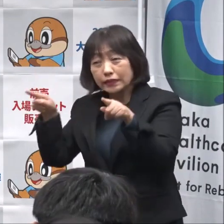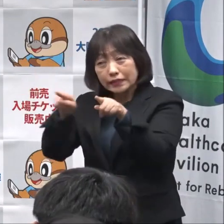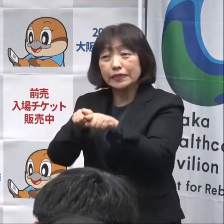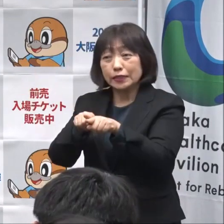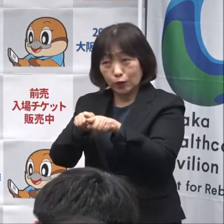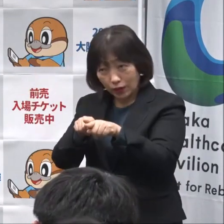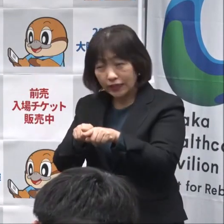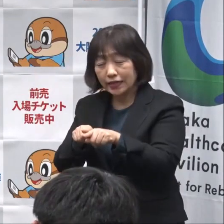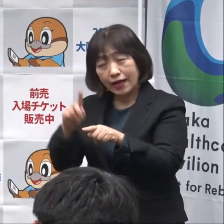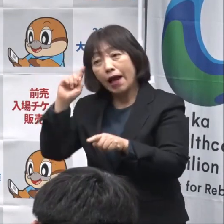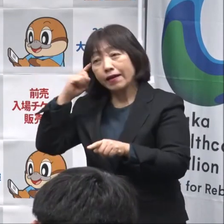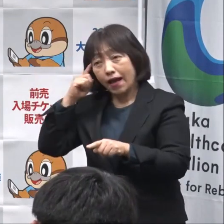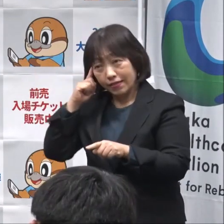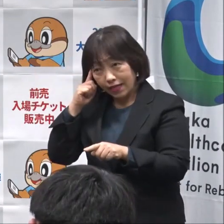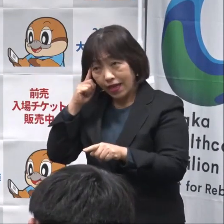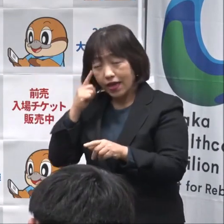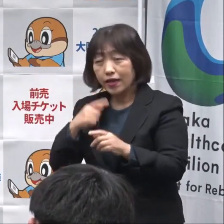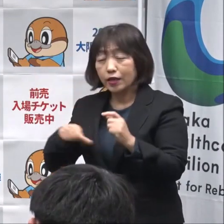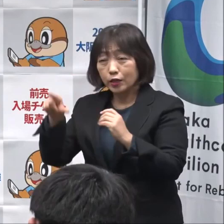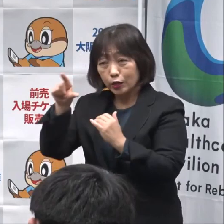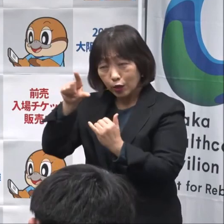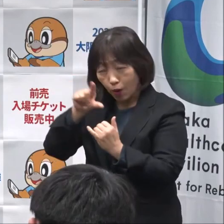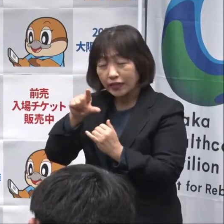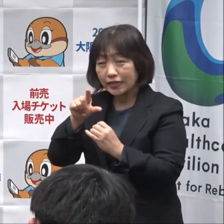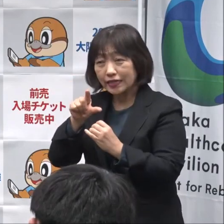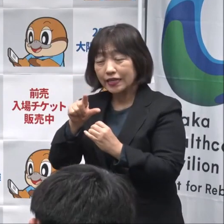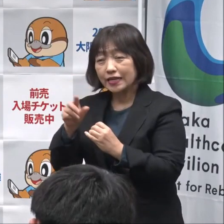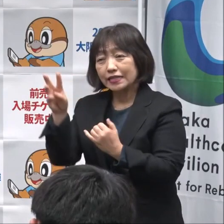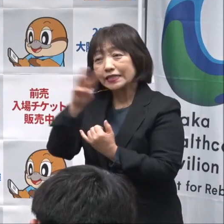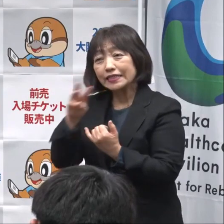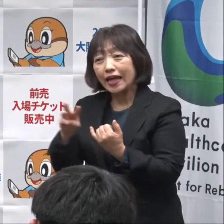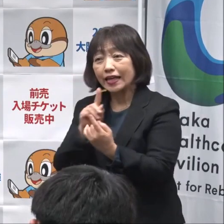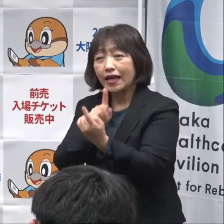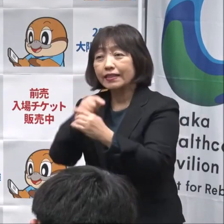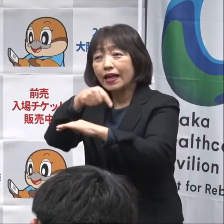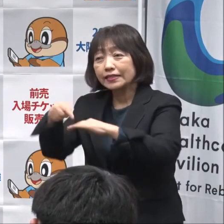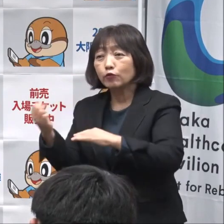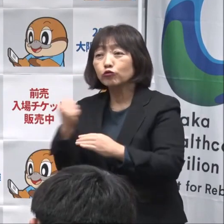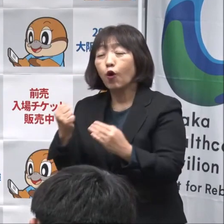災害対策強化、防災強化の観点